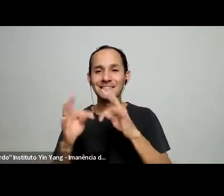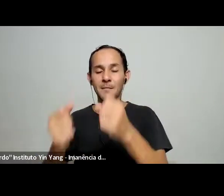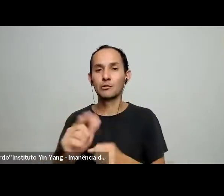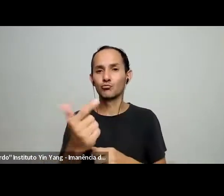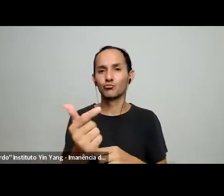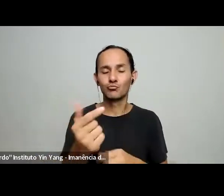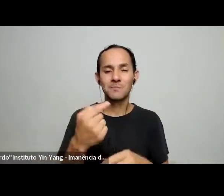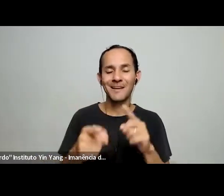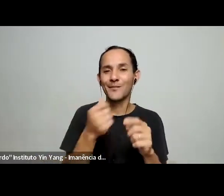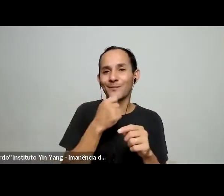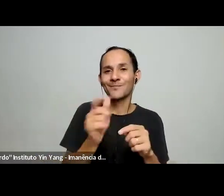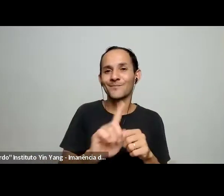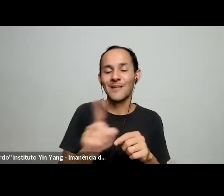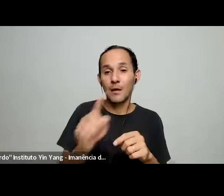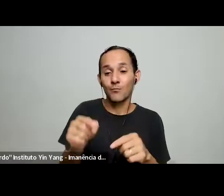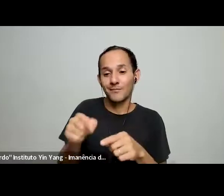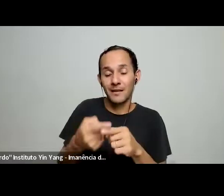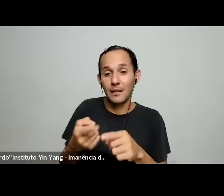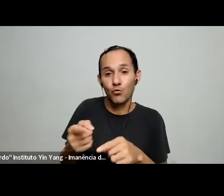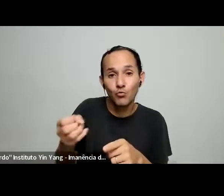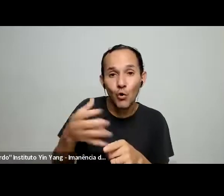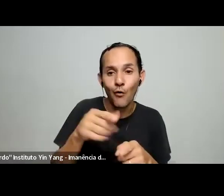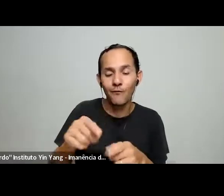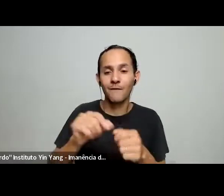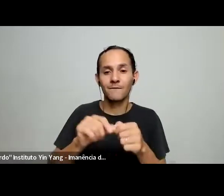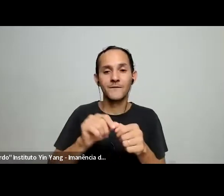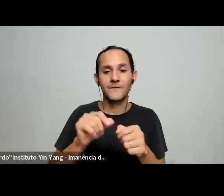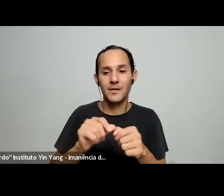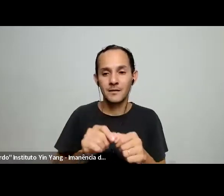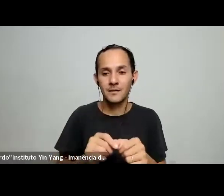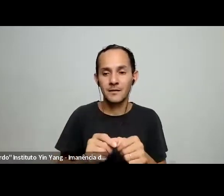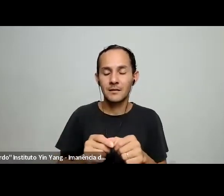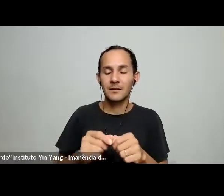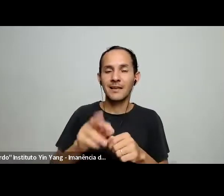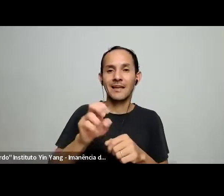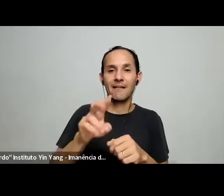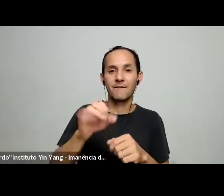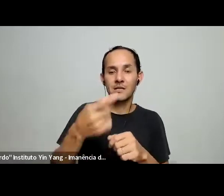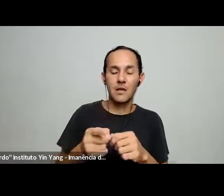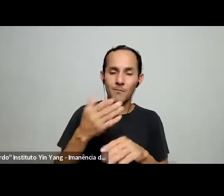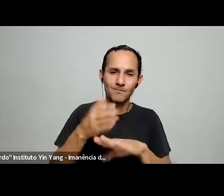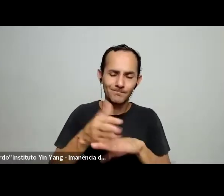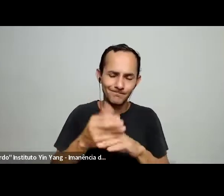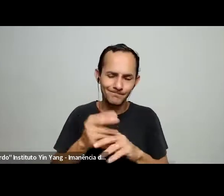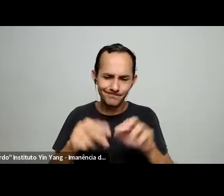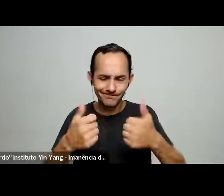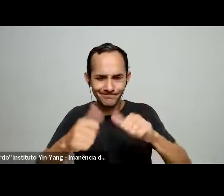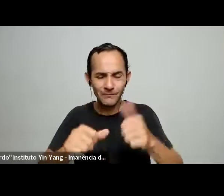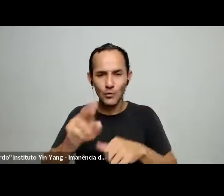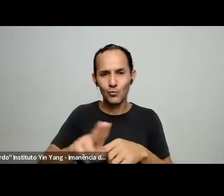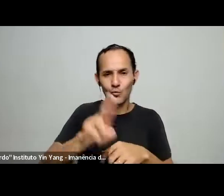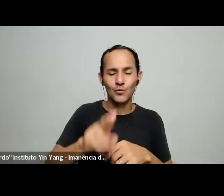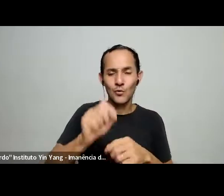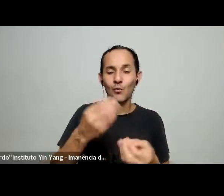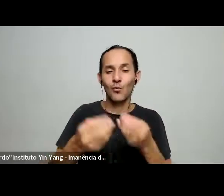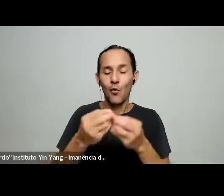revisões sistemáticas, era uma coisa muito nova. A gente fez uma revisão super ampla de recursos que poderiam ser usados, né, para